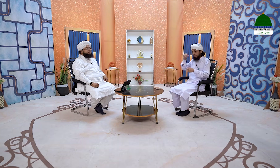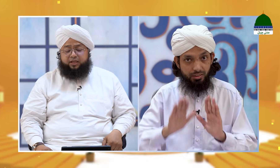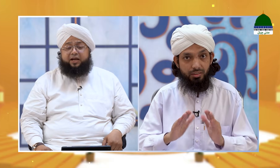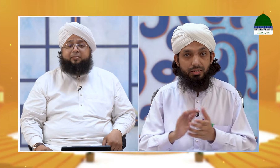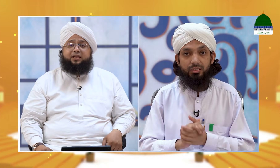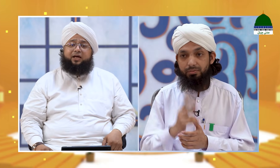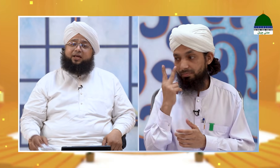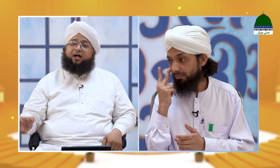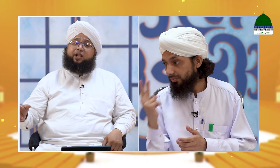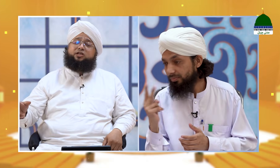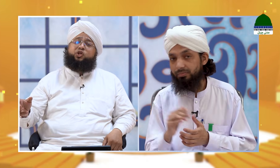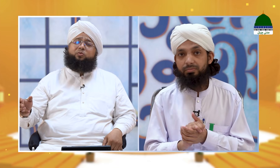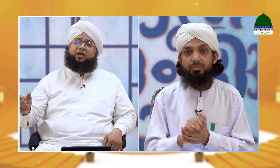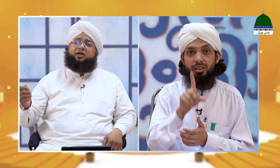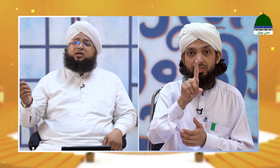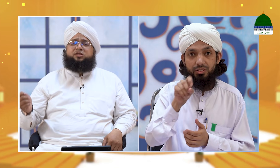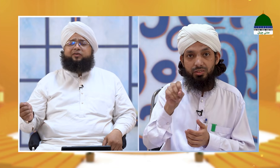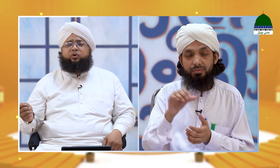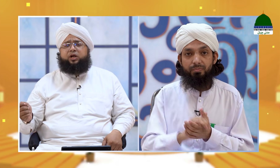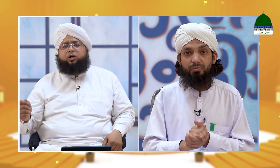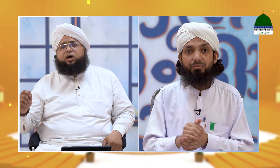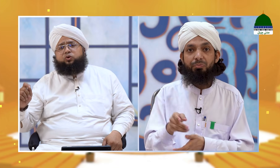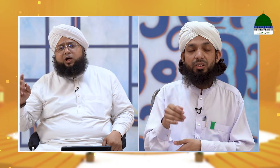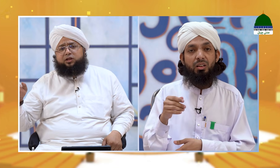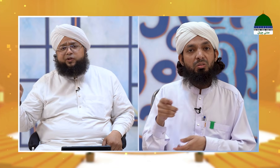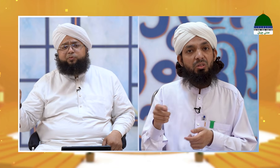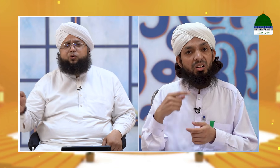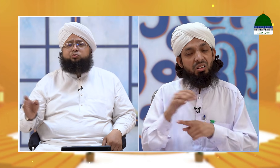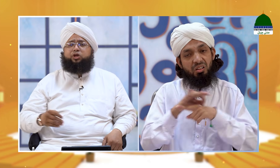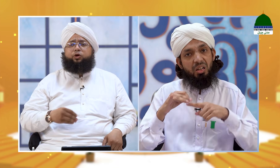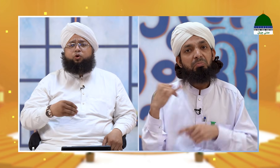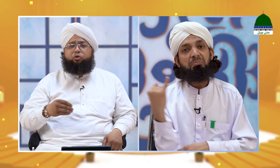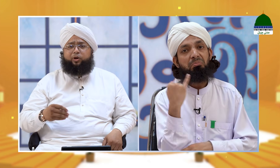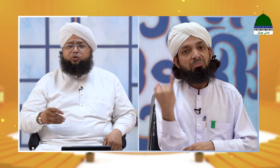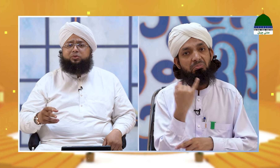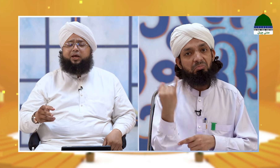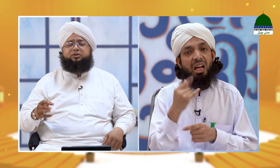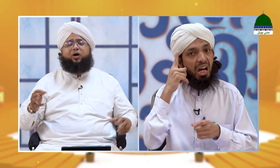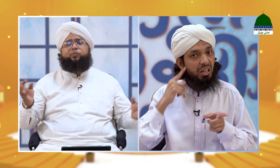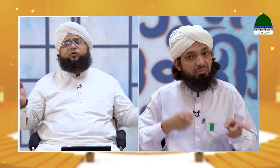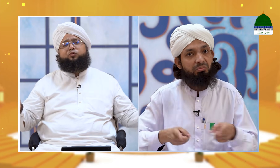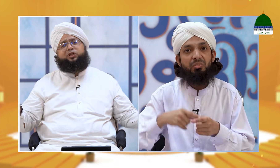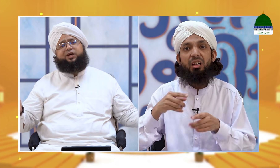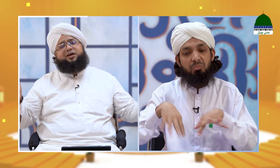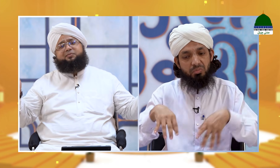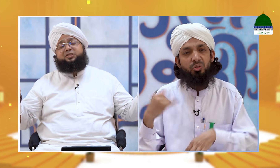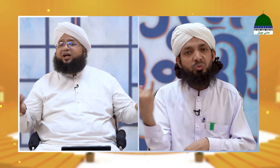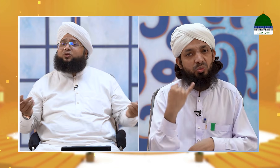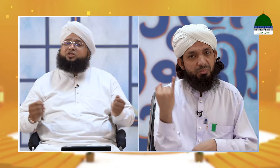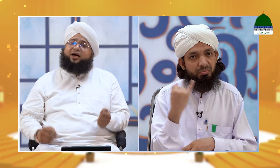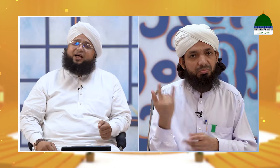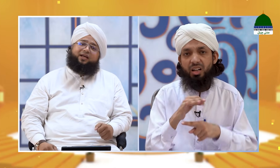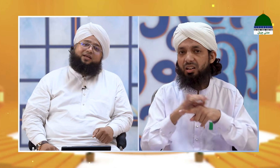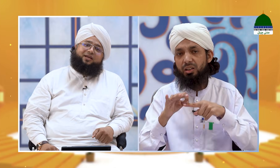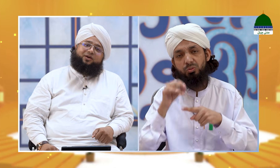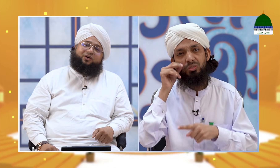گھروں میں، دیکھنے میں آتا ہے کہ آخری 10 دنوں میں جانوروں کو لے کر راتوں رات گلیوں میں گھومتے ہیں، روڈوں پر گھومتے ہیں، بازاروں میں گھومتے ہیں، بس رات